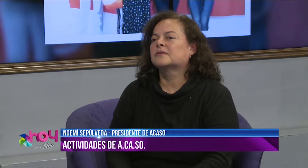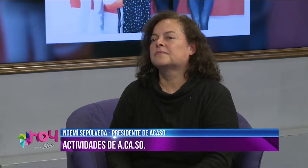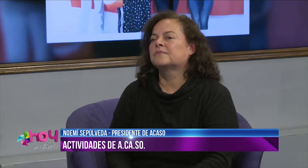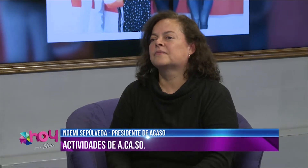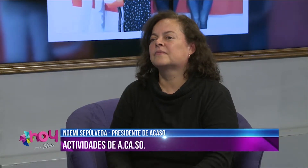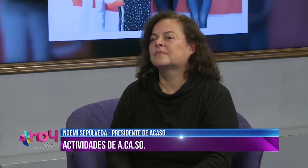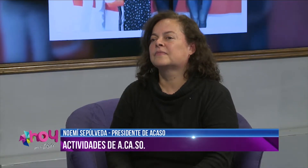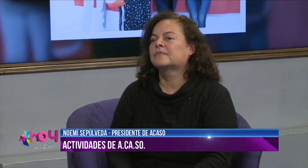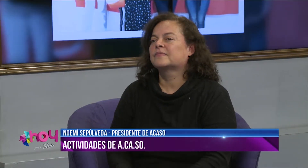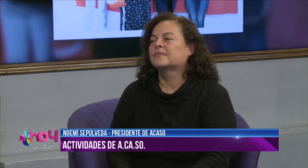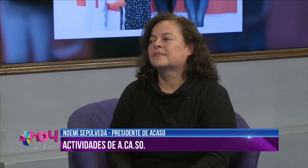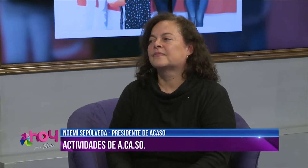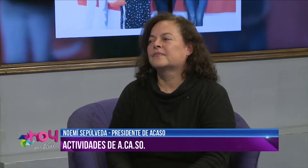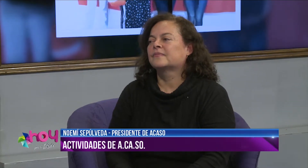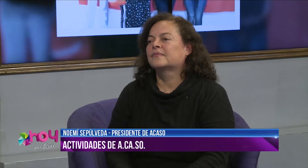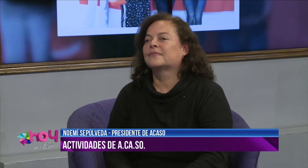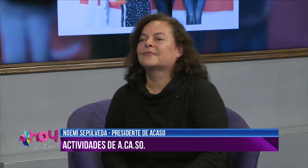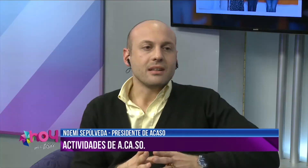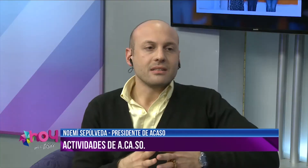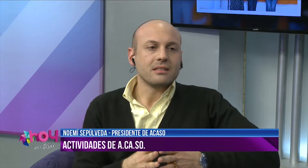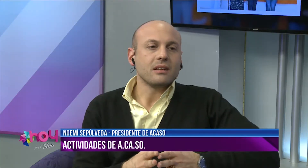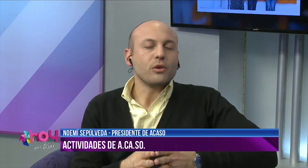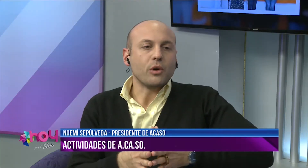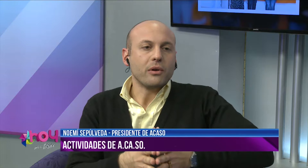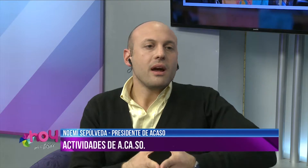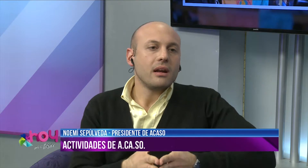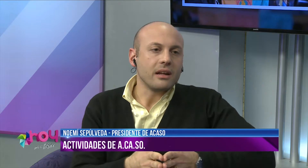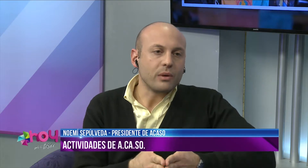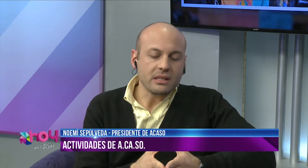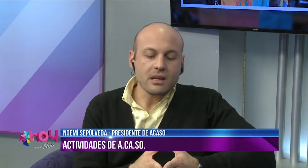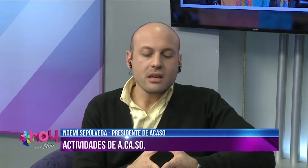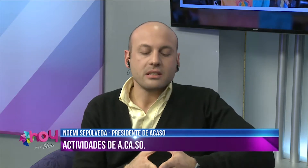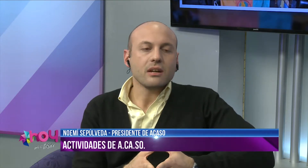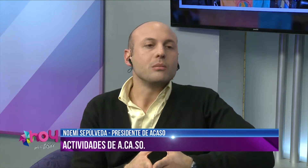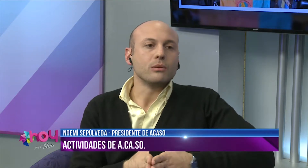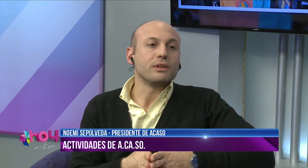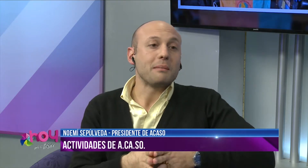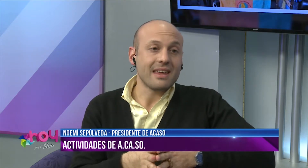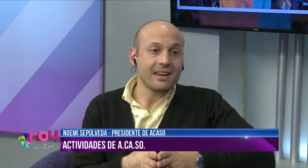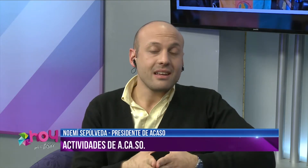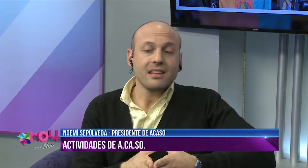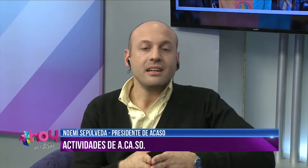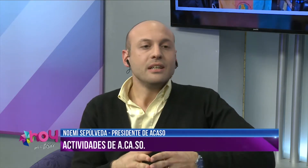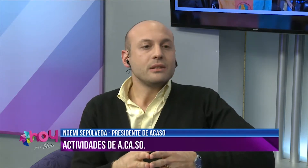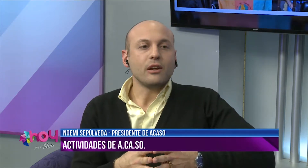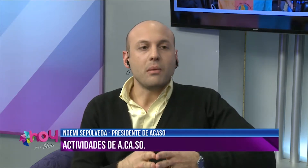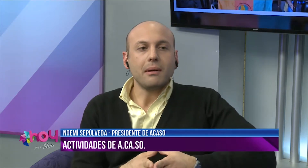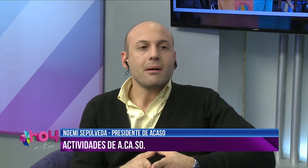importancia, bueno, hay un proyecto de ley donde se está necesitando incorporar la lengua de señas ya como un tema de agenda, tal como hablábamos